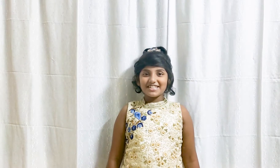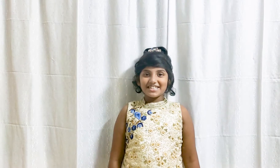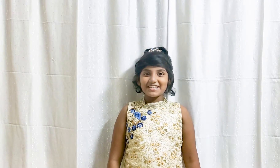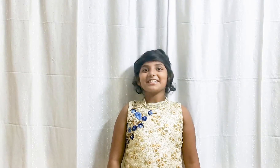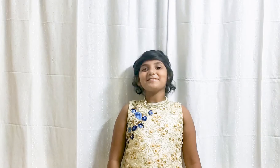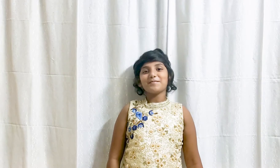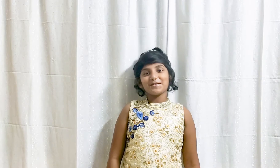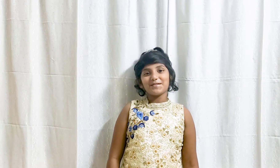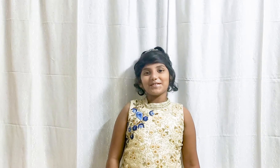கொலோசியர்